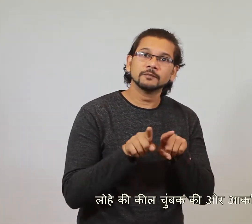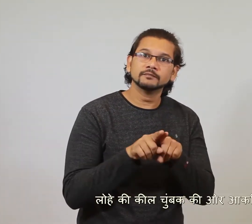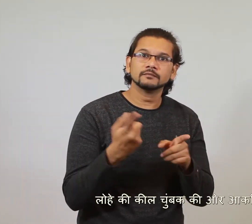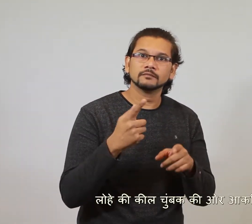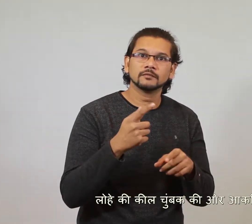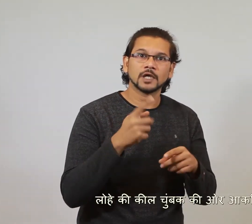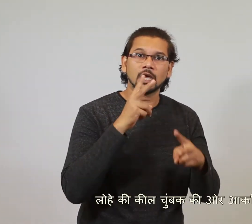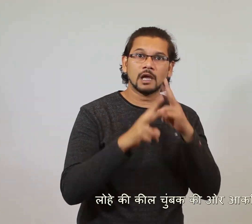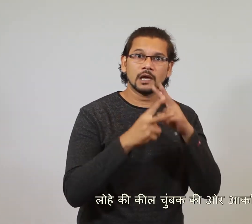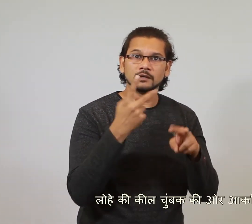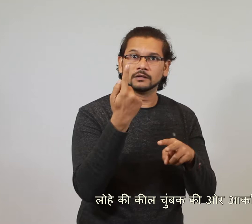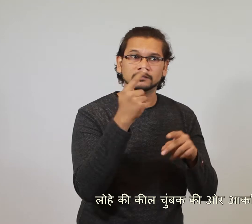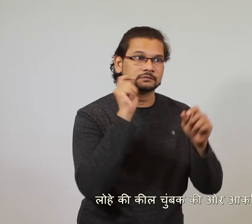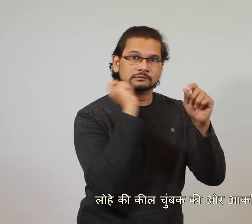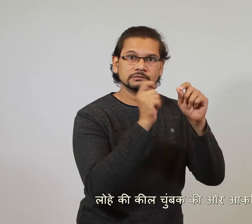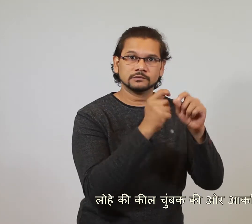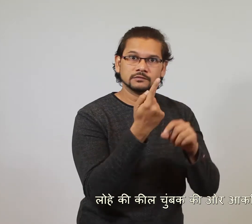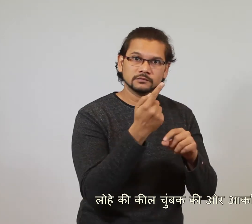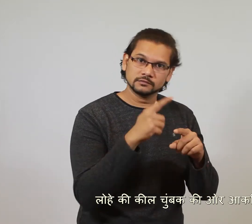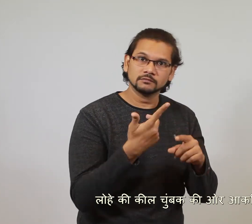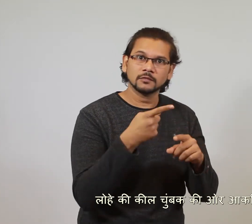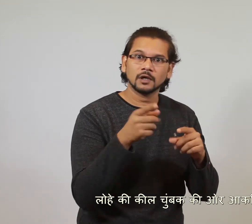लोहे की कील चुम्बक की और आकरशित होती है